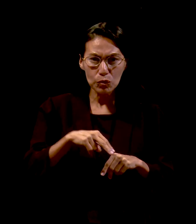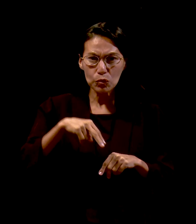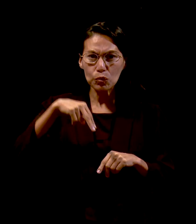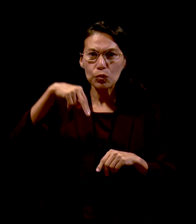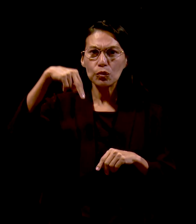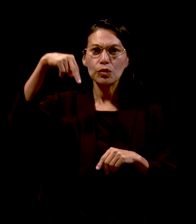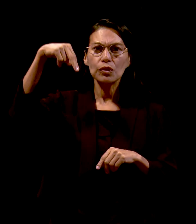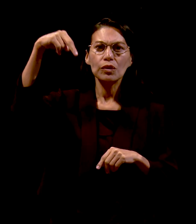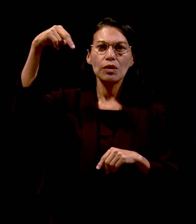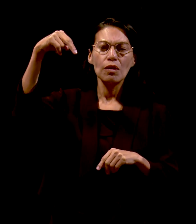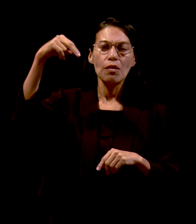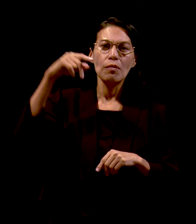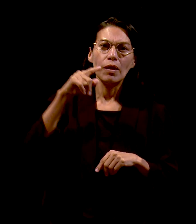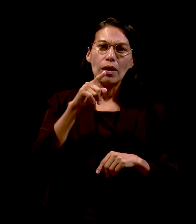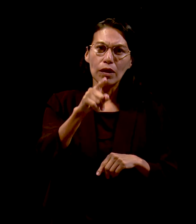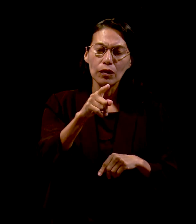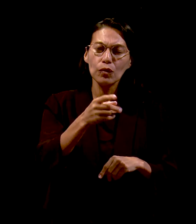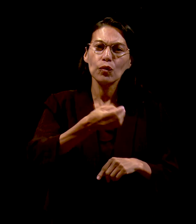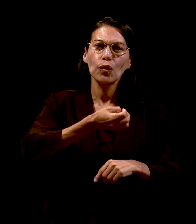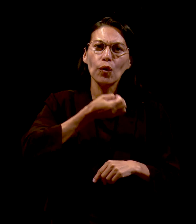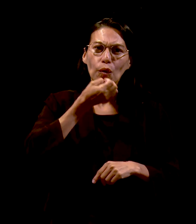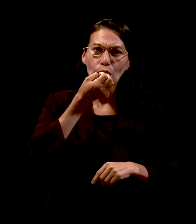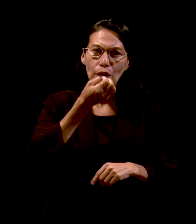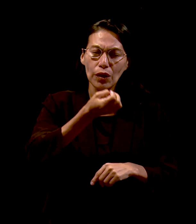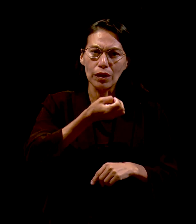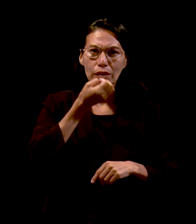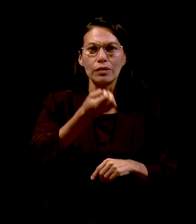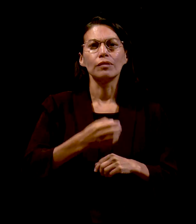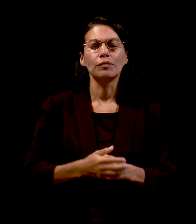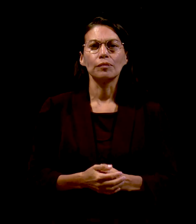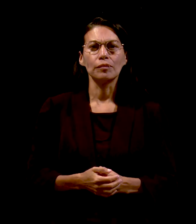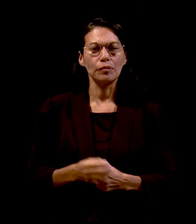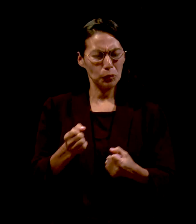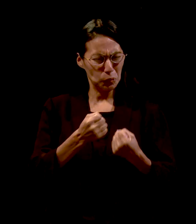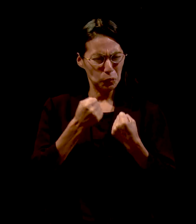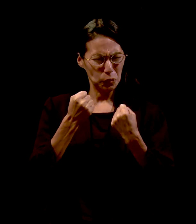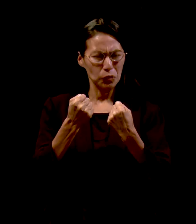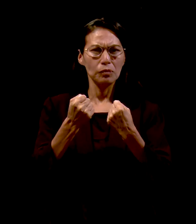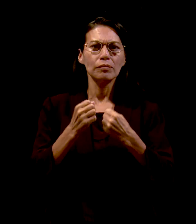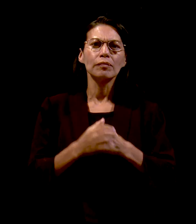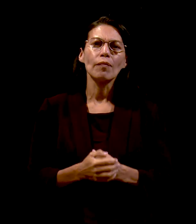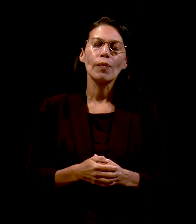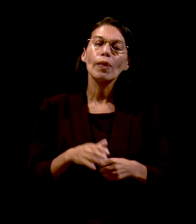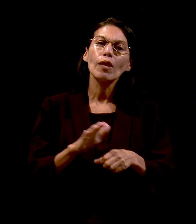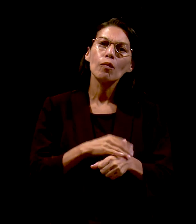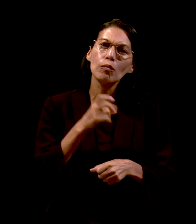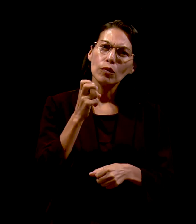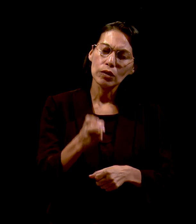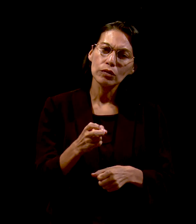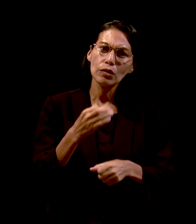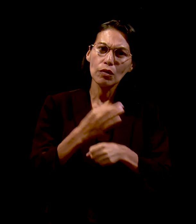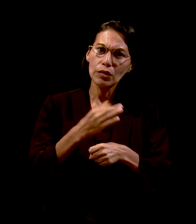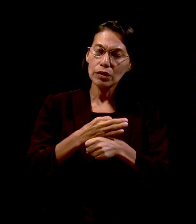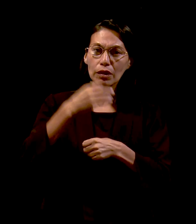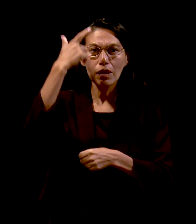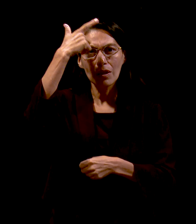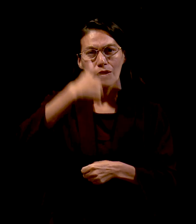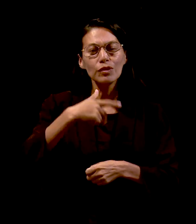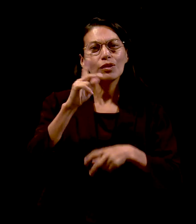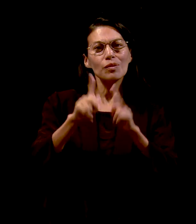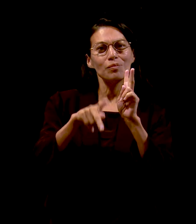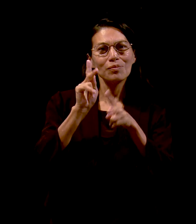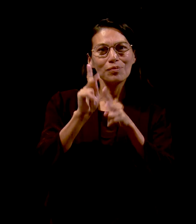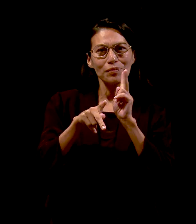pudieras usar el poder de la oración es por eso que esta noche platicaremos con